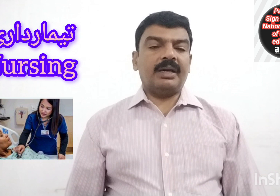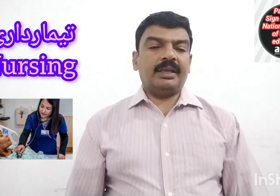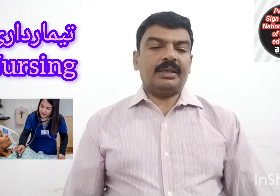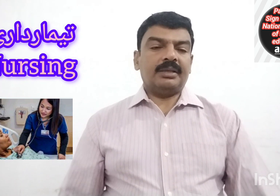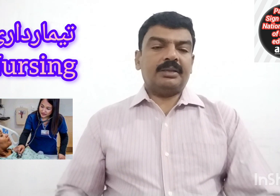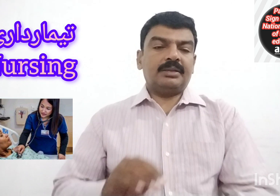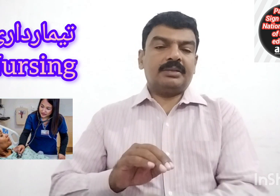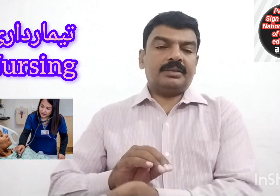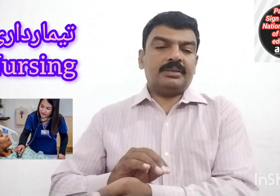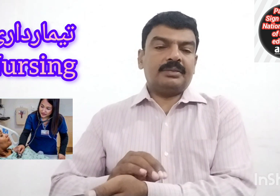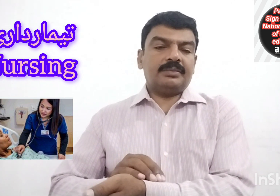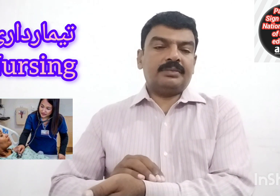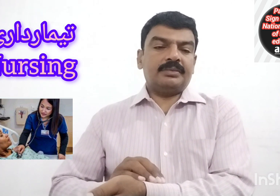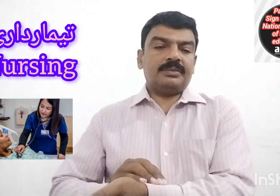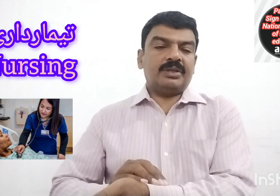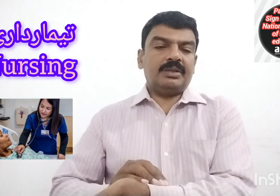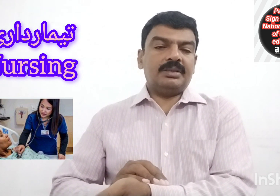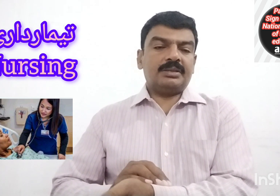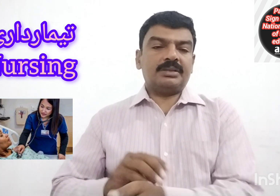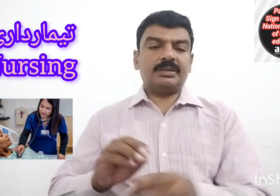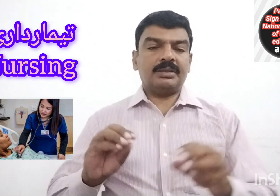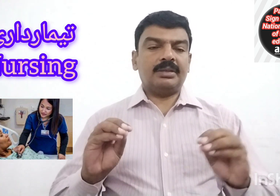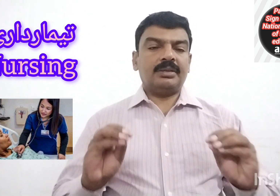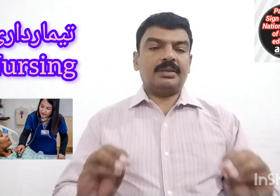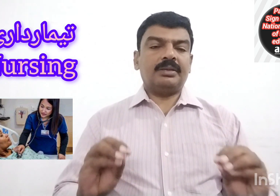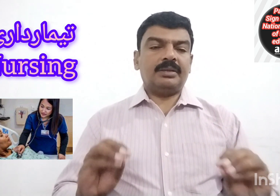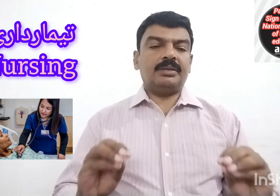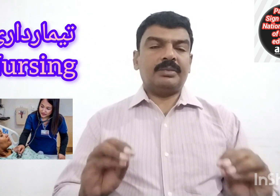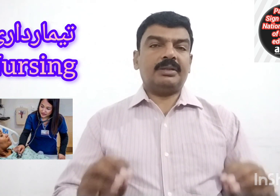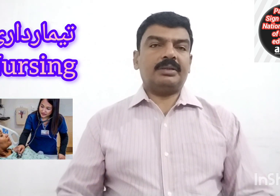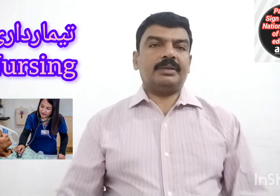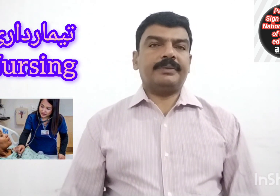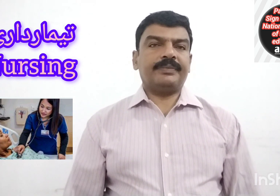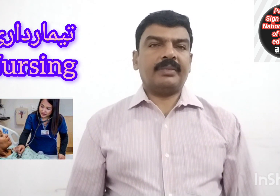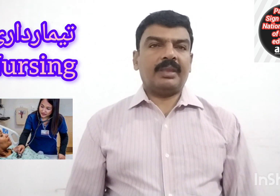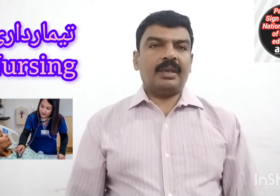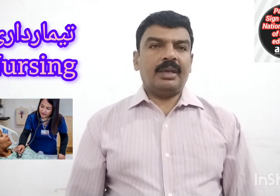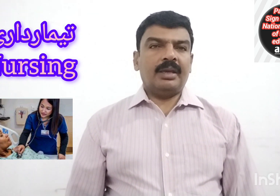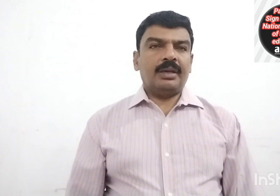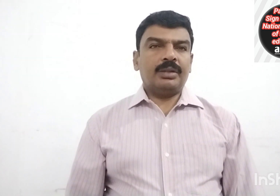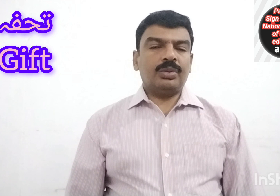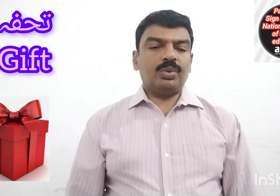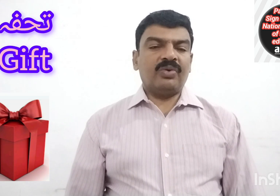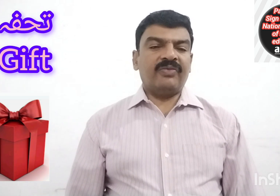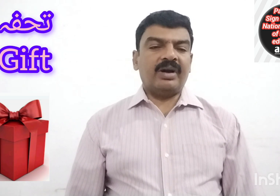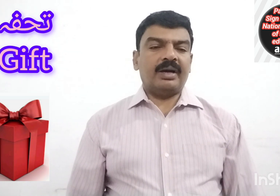तीमारदारी, मरीज की मदद। तोहफा,